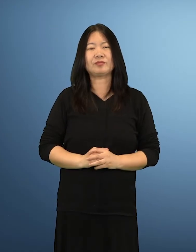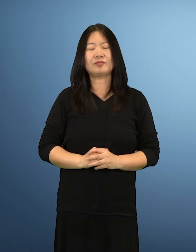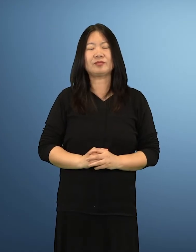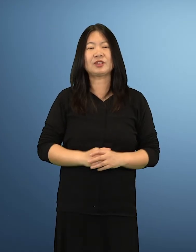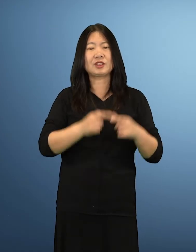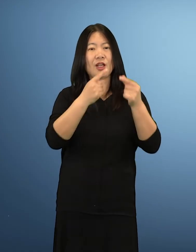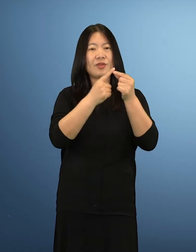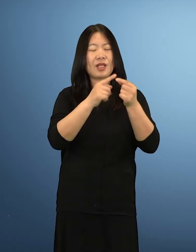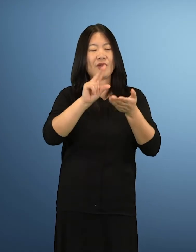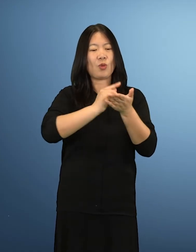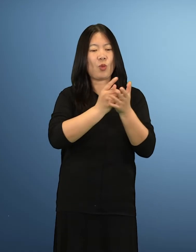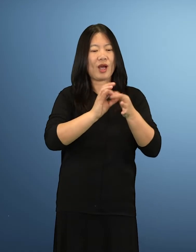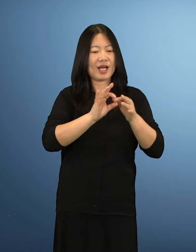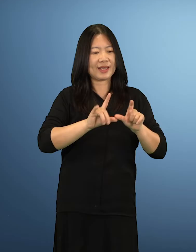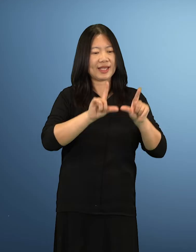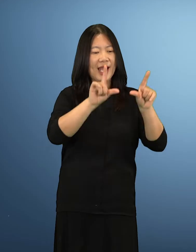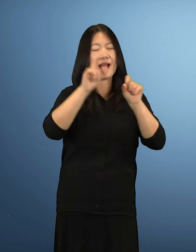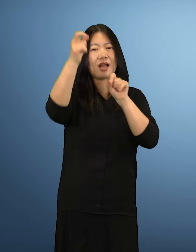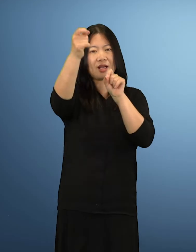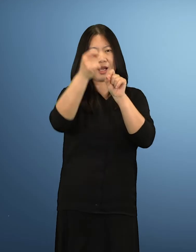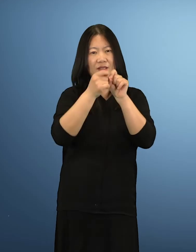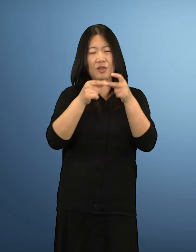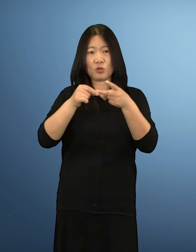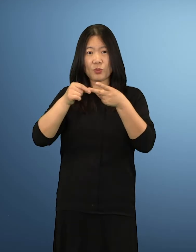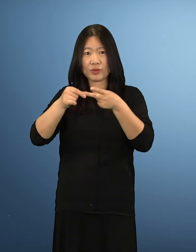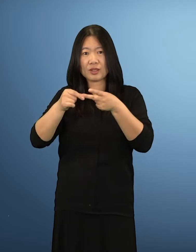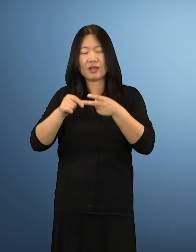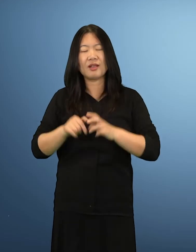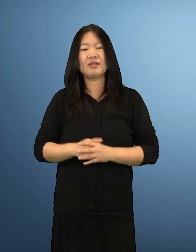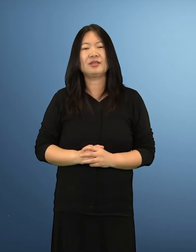첫째는 여호와의 날이 가까웠어요. 두 번째